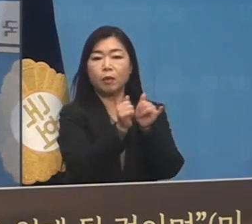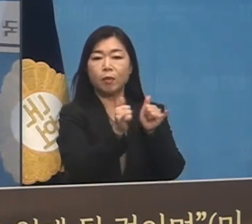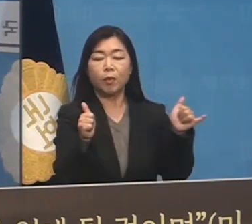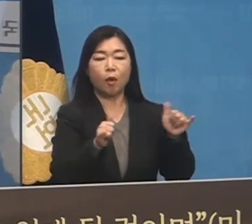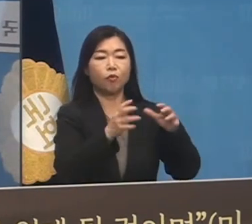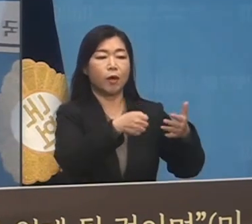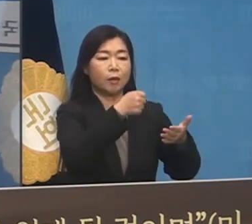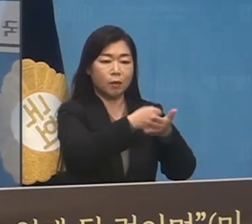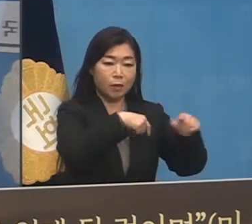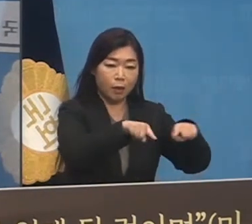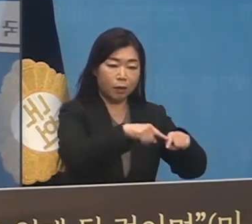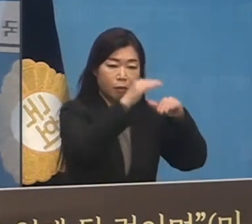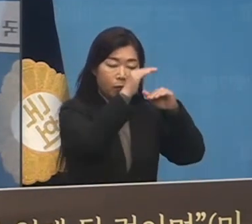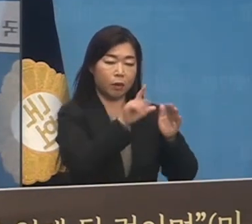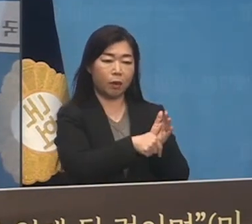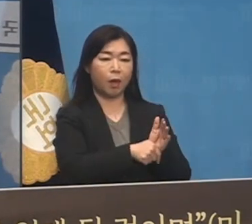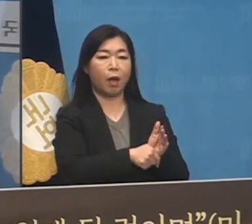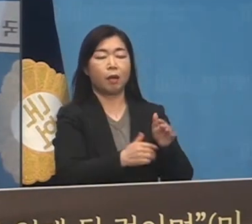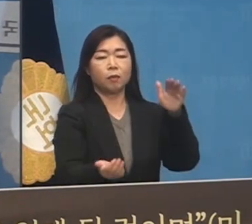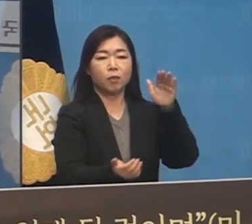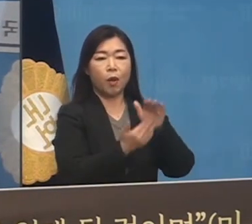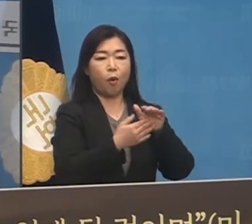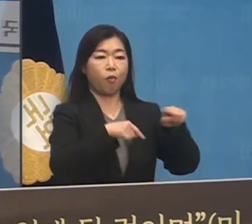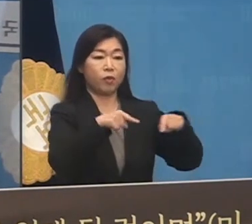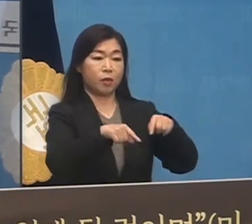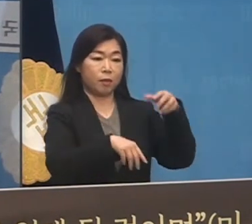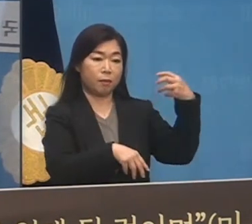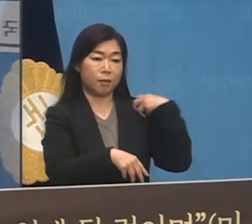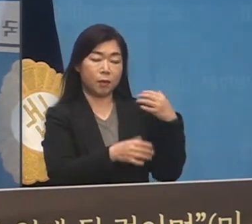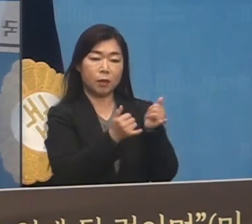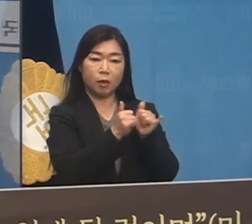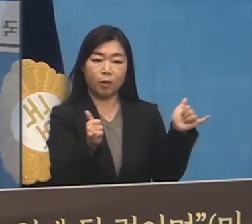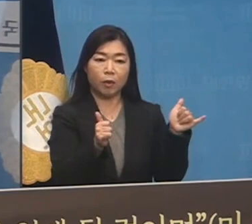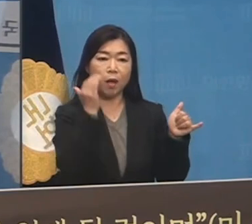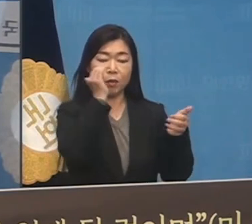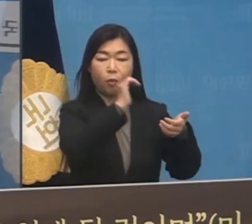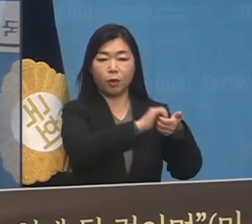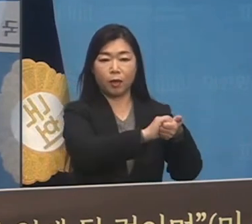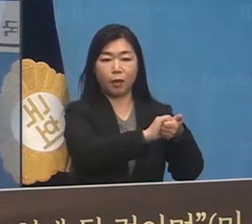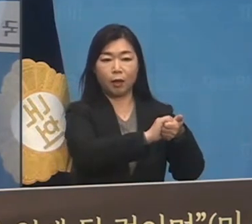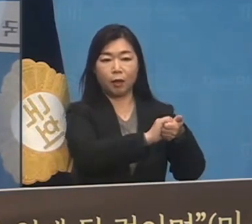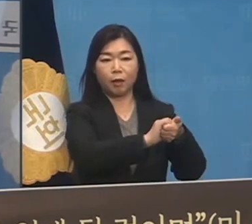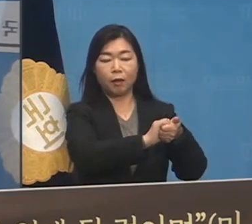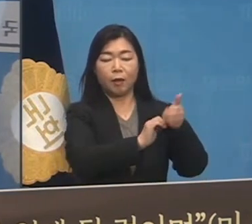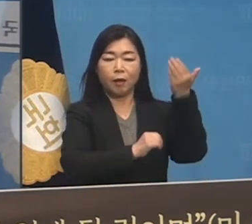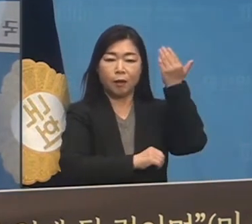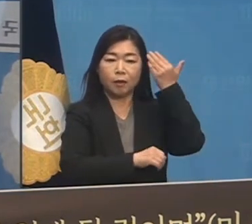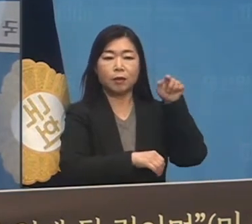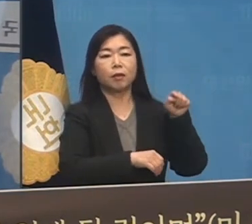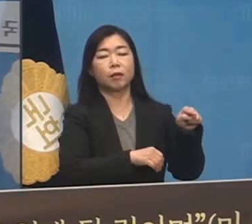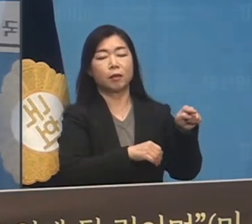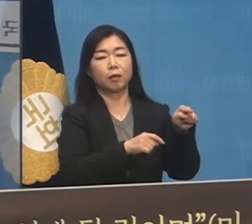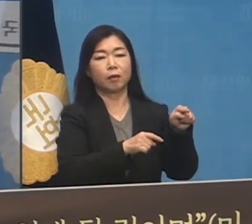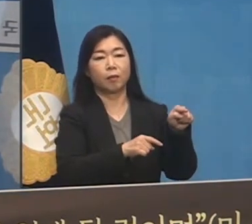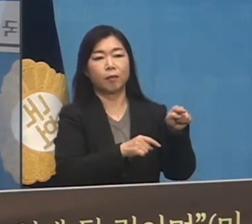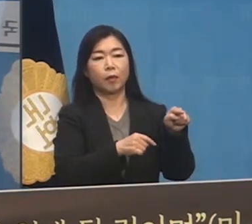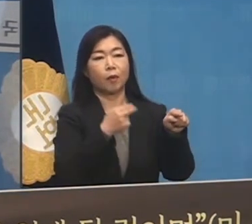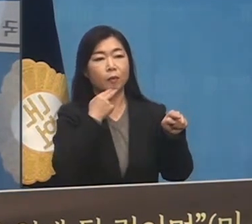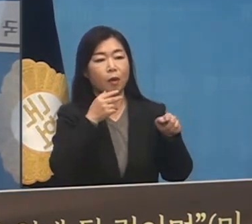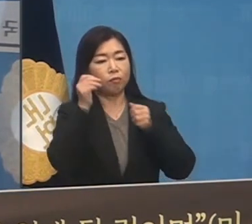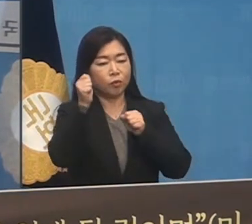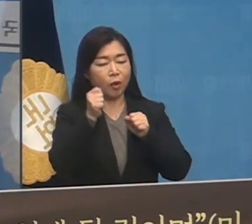국가정책 결정 과정에서 최고의 위치에 있는 청와대의 상식을 넘어선